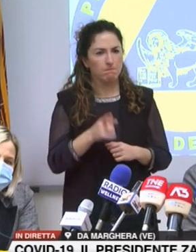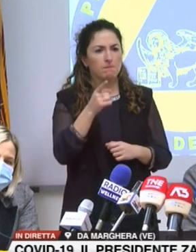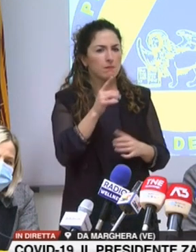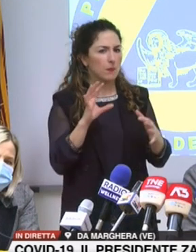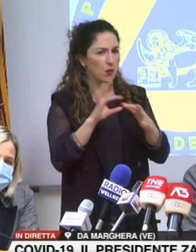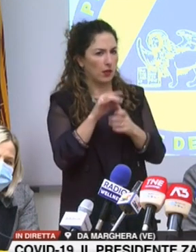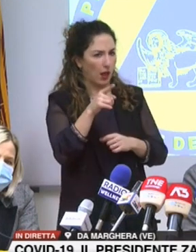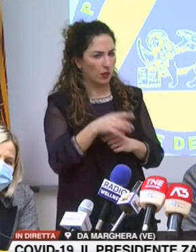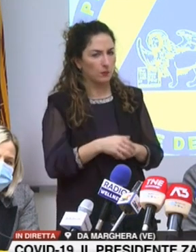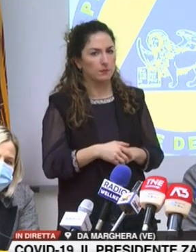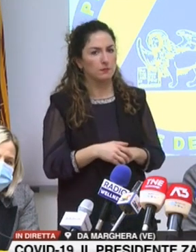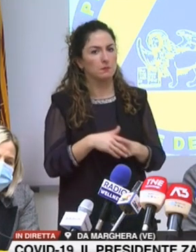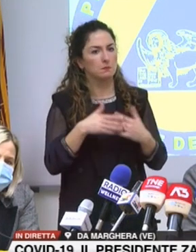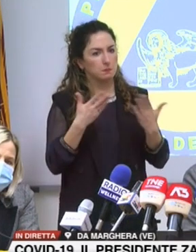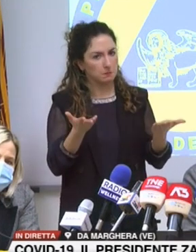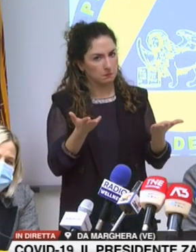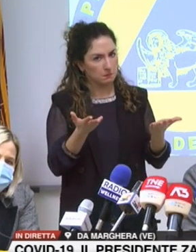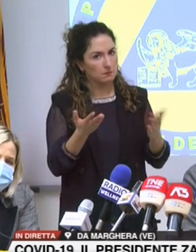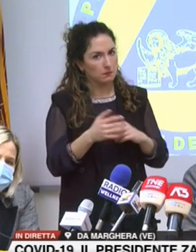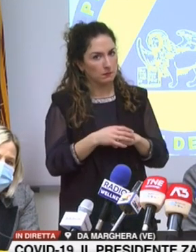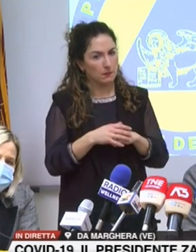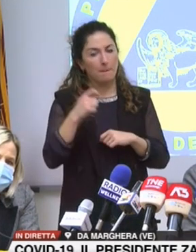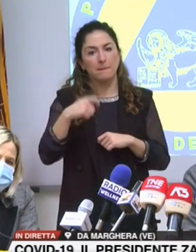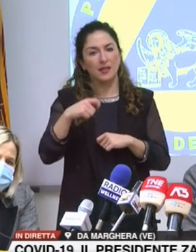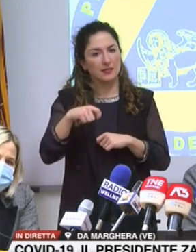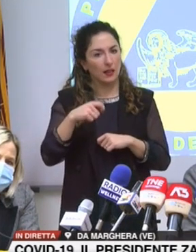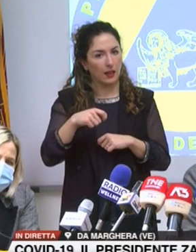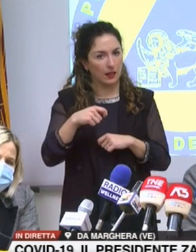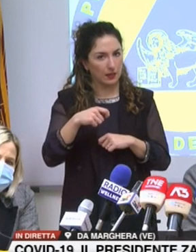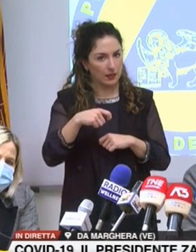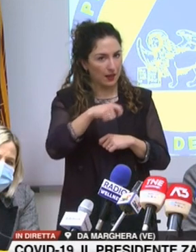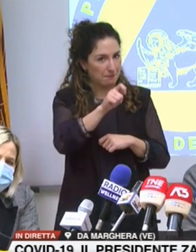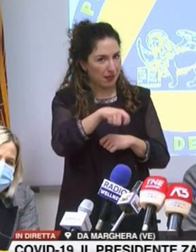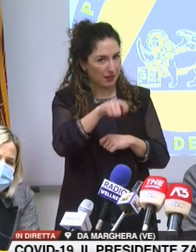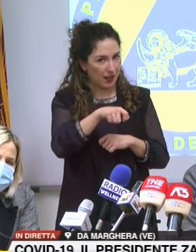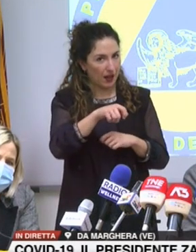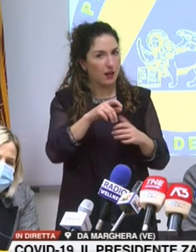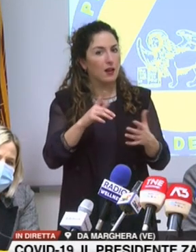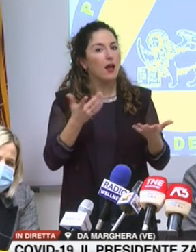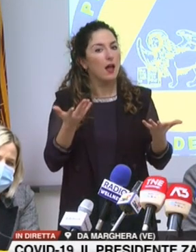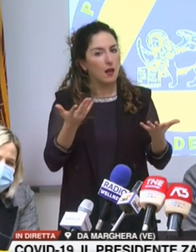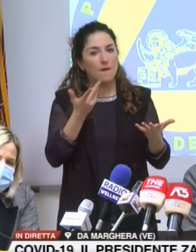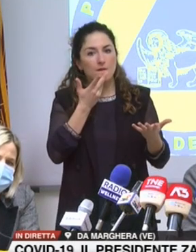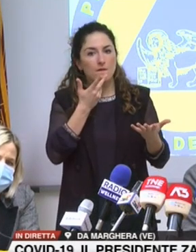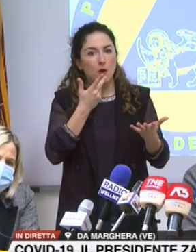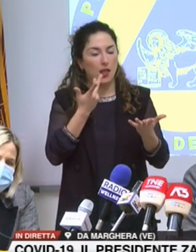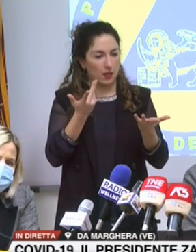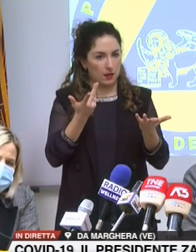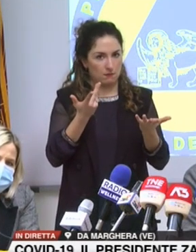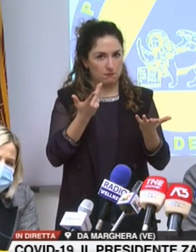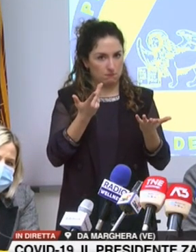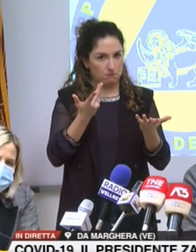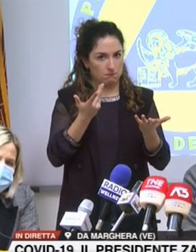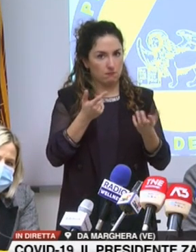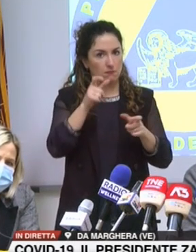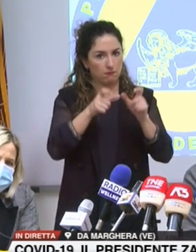questo, cioè l'alto profilo che ha descritto il Presidente Mattarella andrebbe per dei tecnici che quindi andrebbero a seguire direttamente le